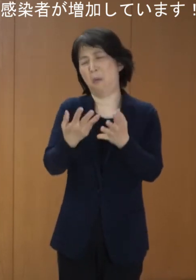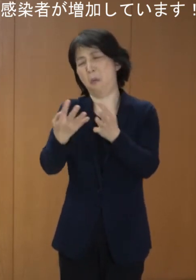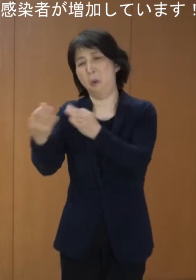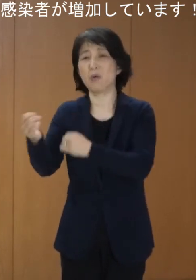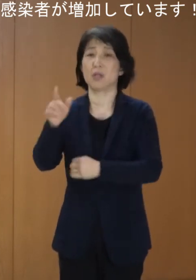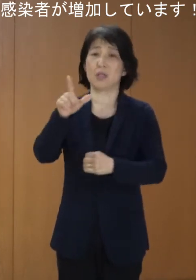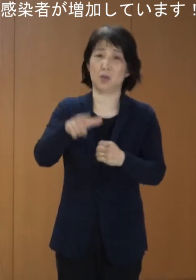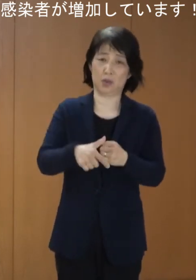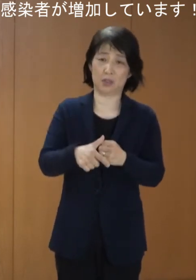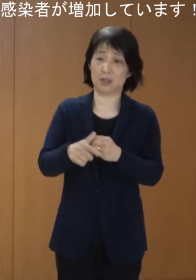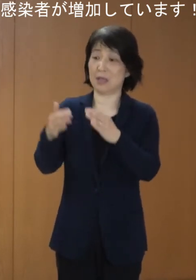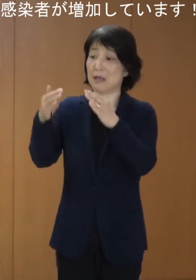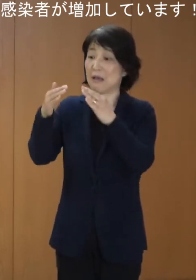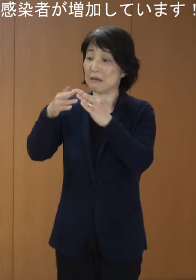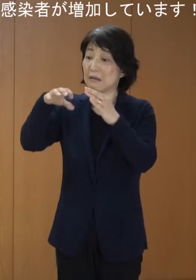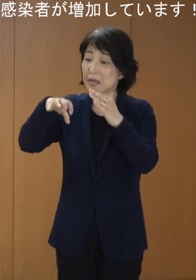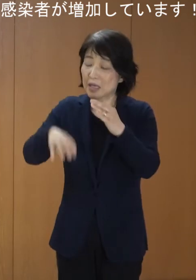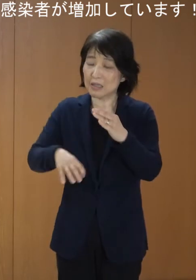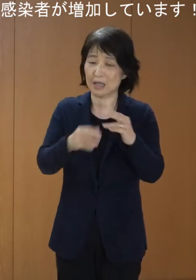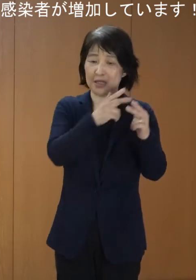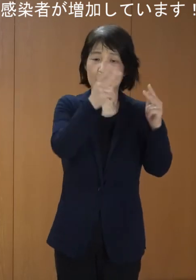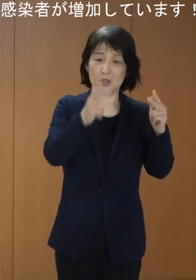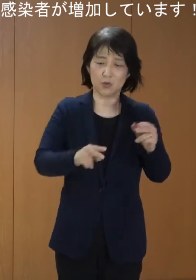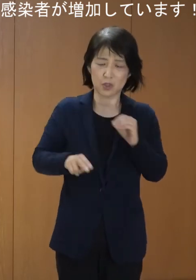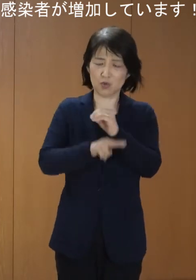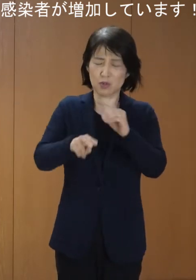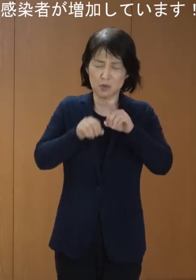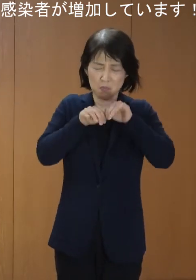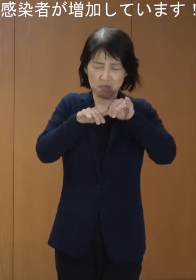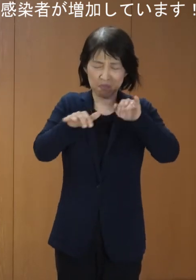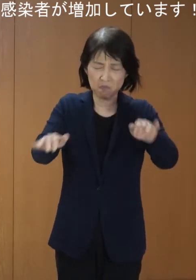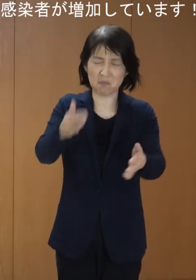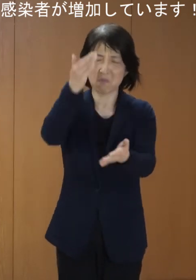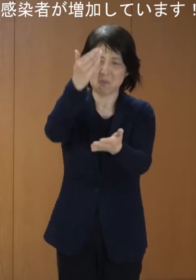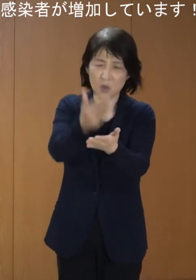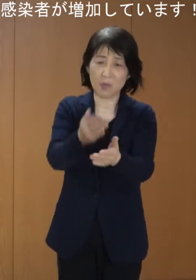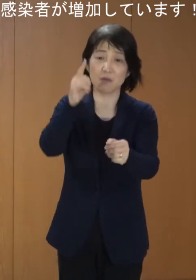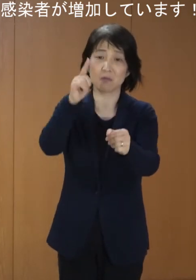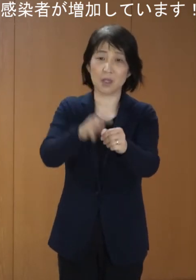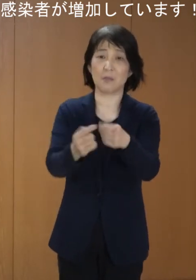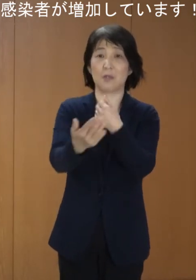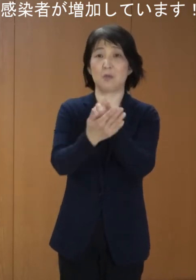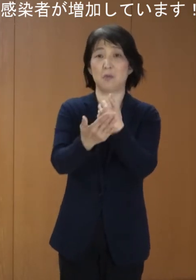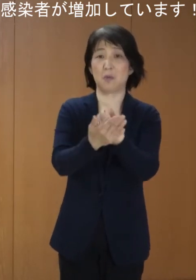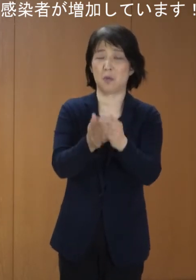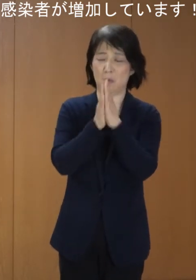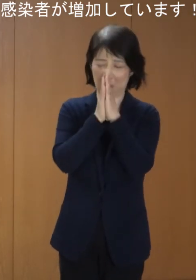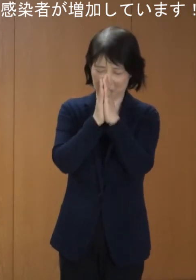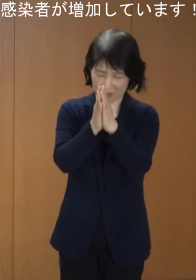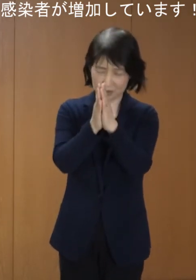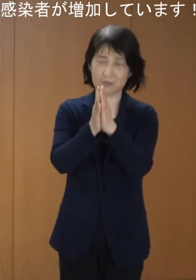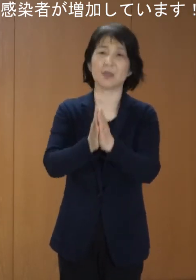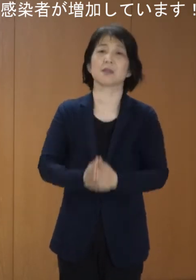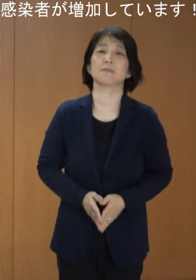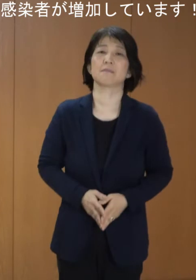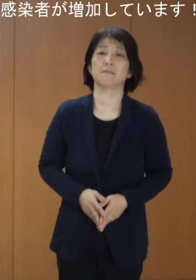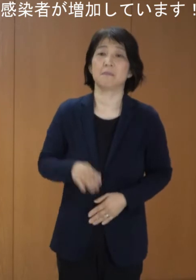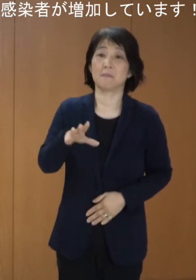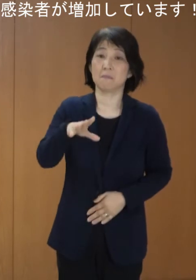家庭施設等へのウイルスを持ち込まないよう次の取り組みにご協力ください。ま